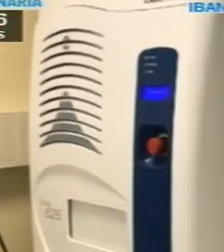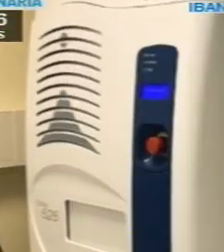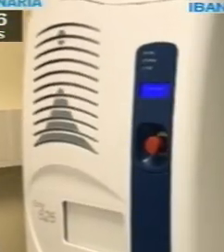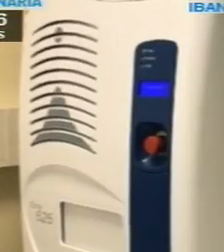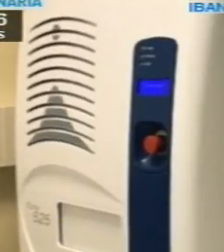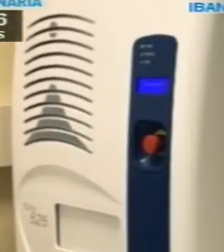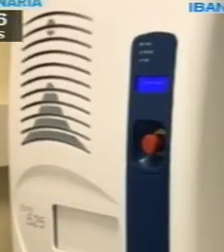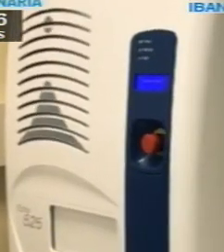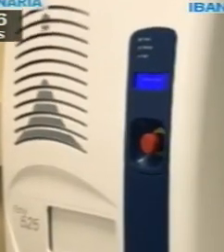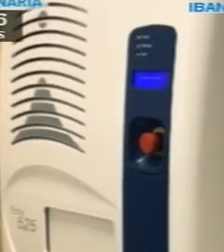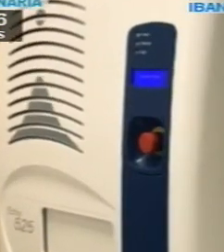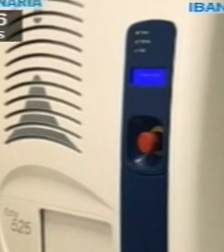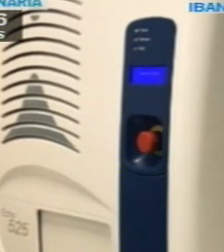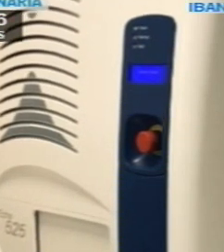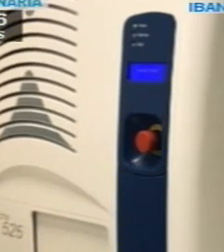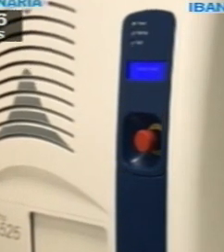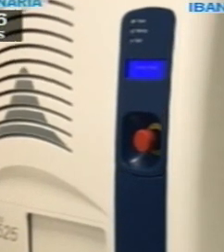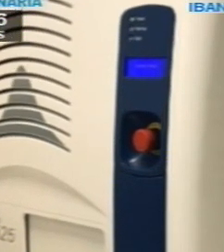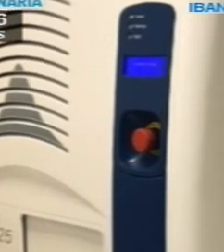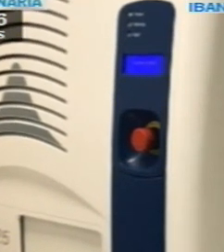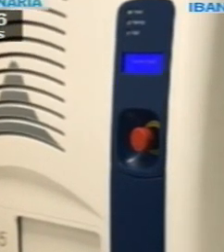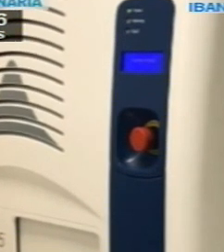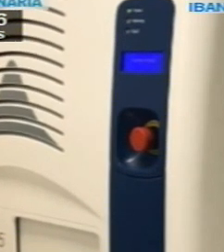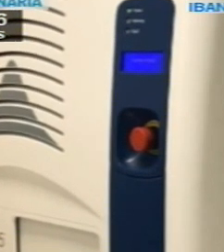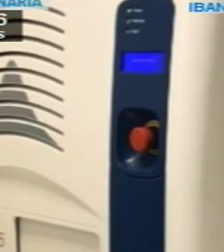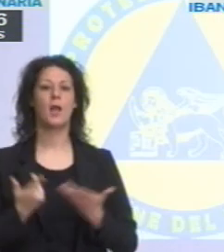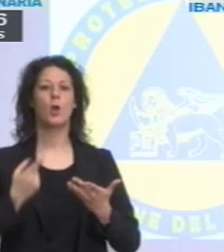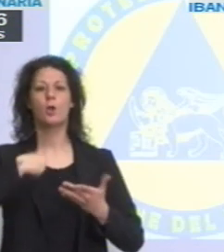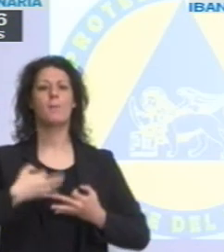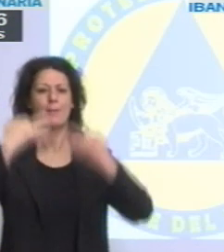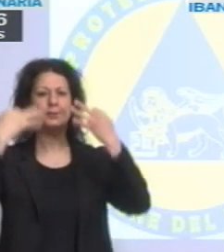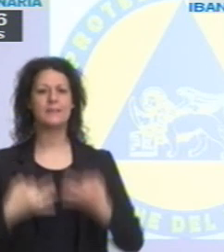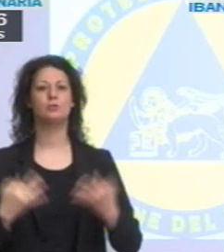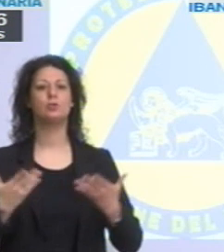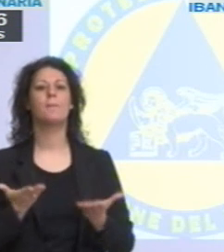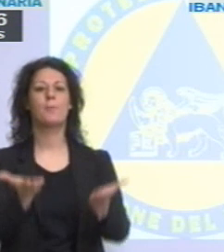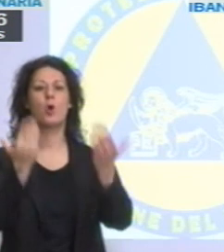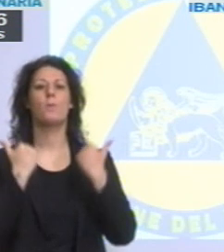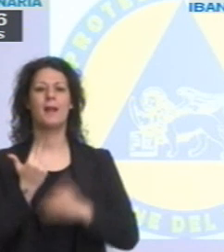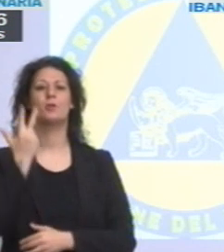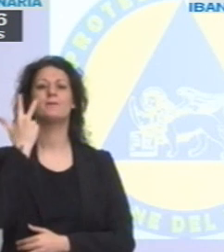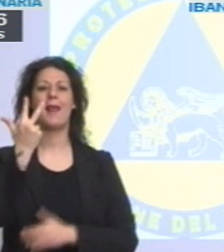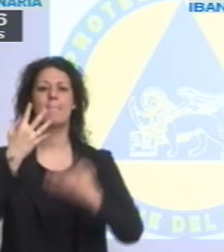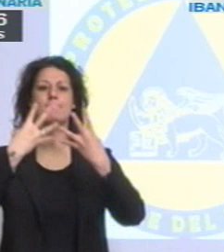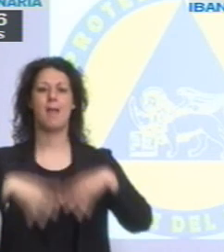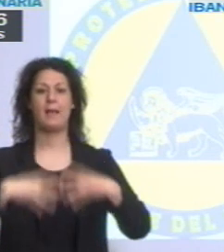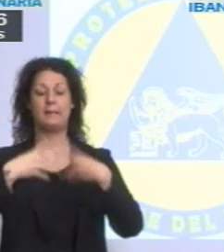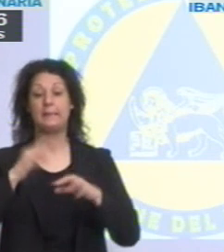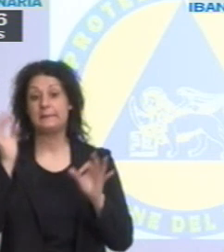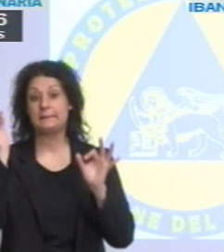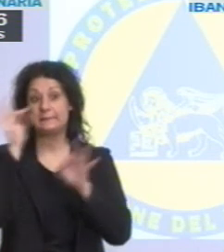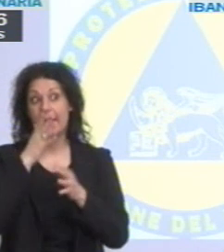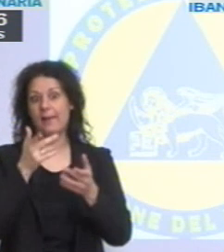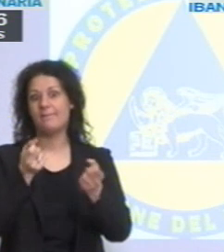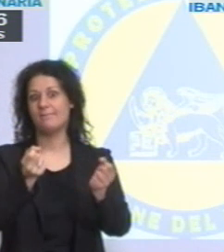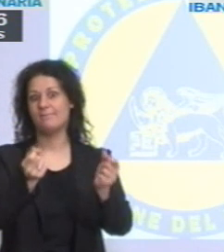da raggiungere 50.000 quotidiani. Abbiamo deciso di acquistare 3 macchine, se ce le vendono, se